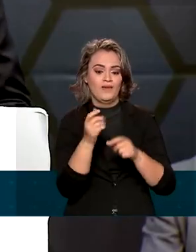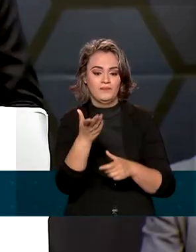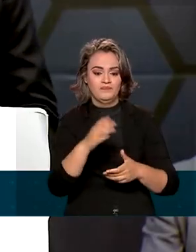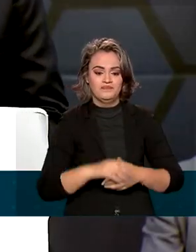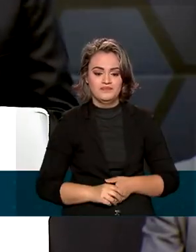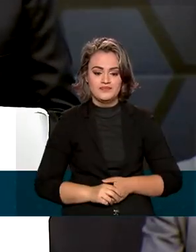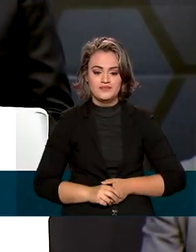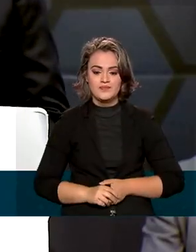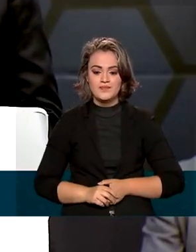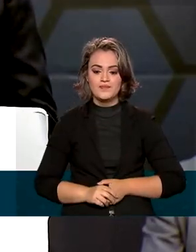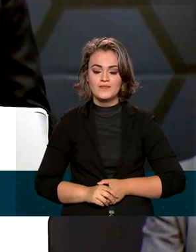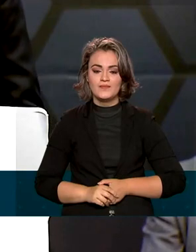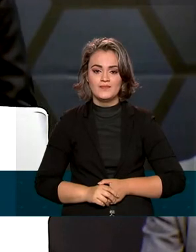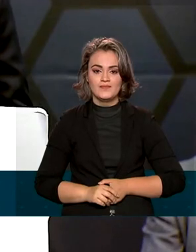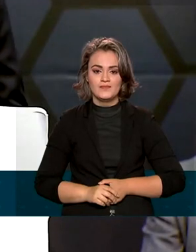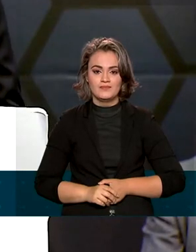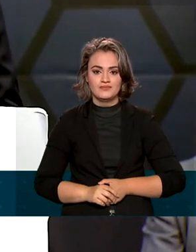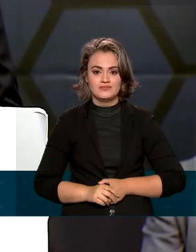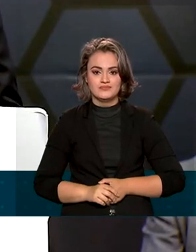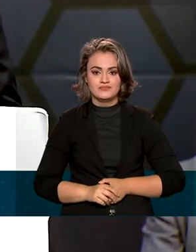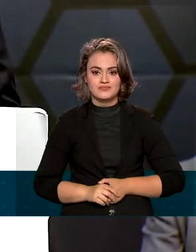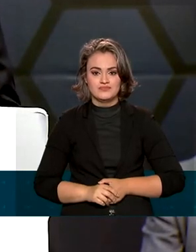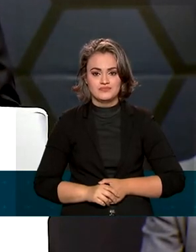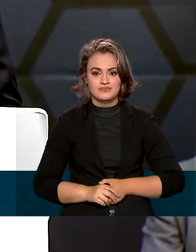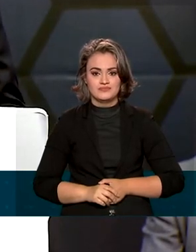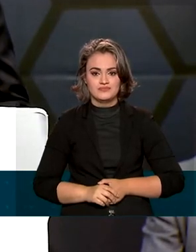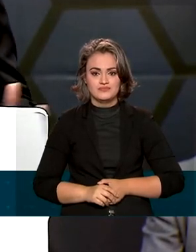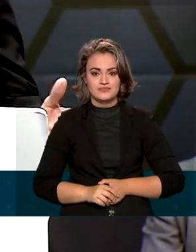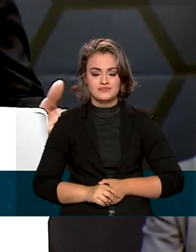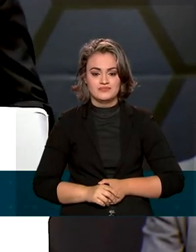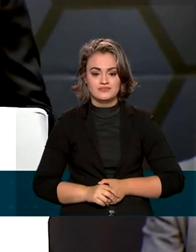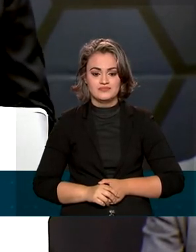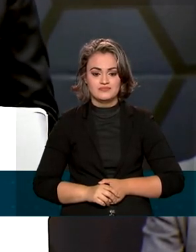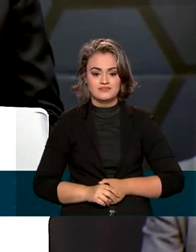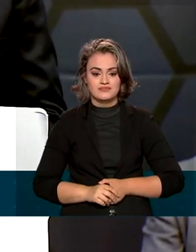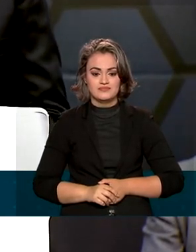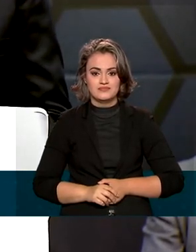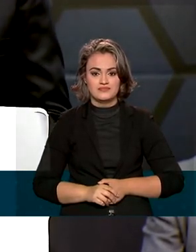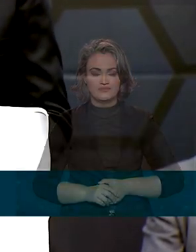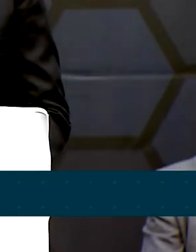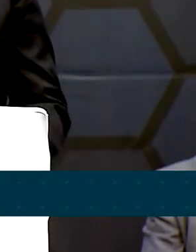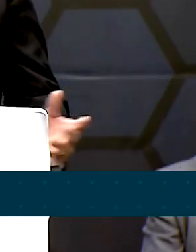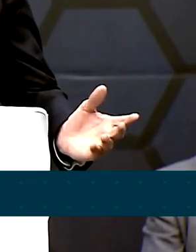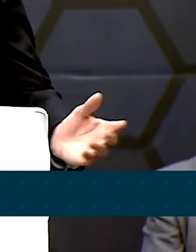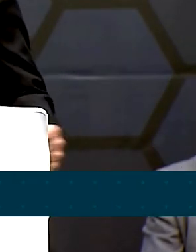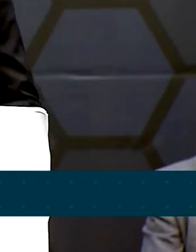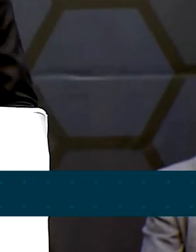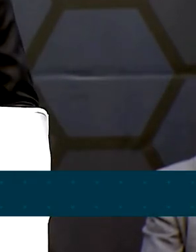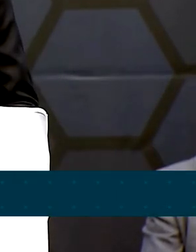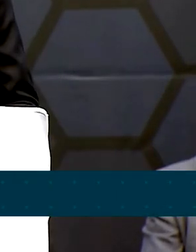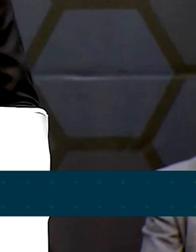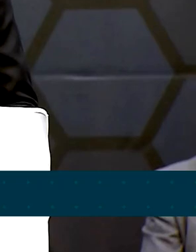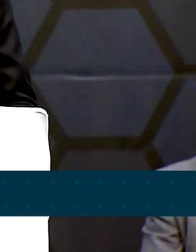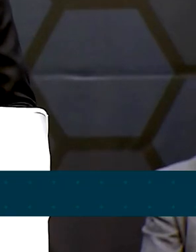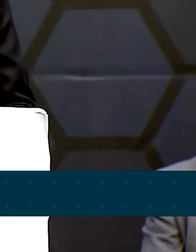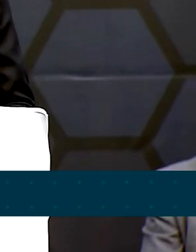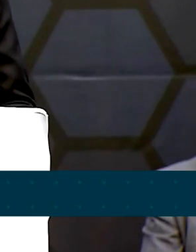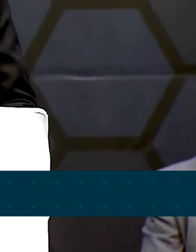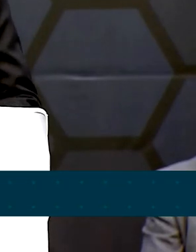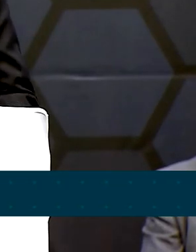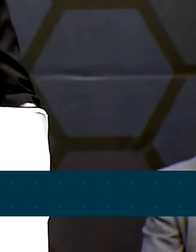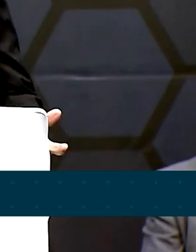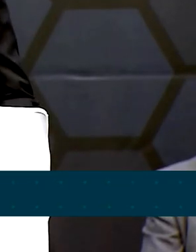O que se apresenta no comércio para nós, para o mundo, talvez na próxima década,